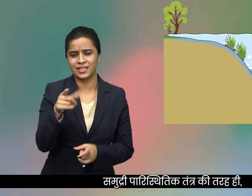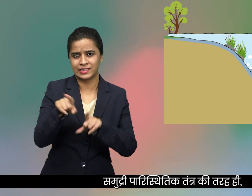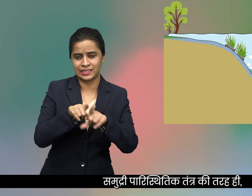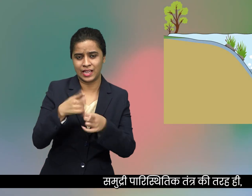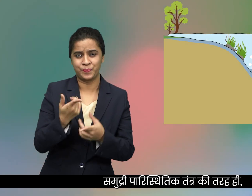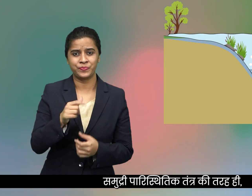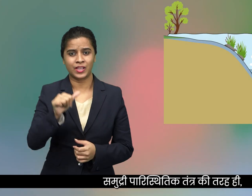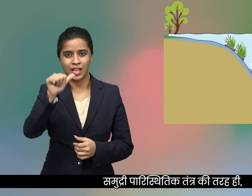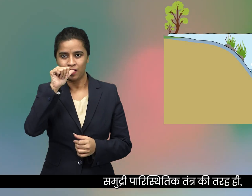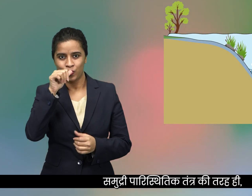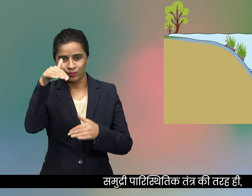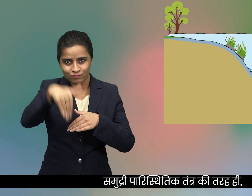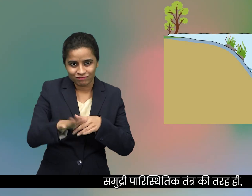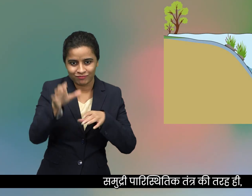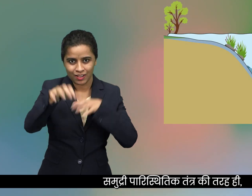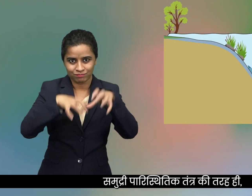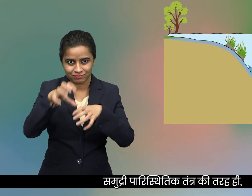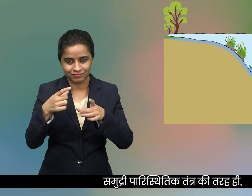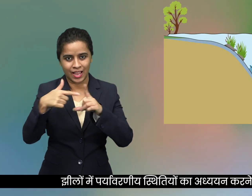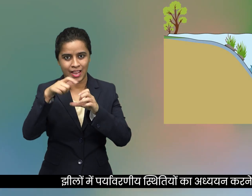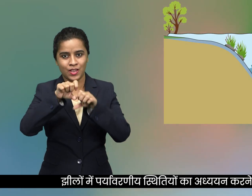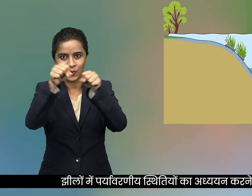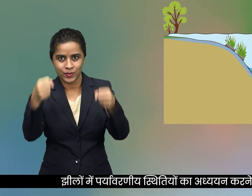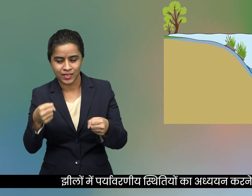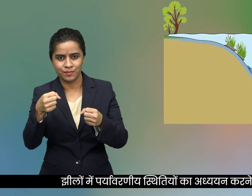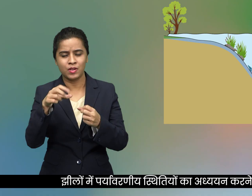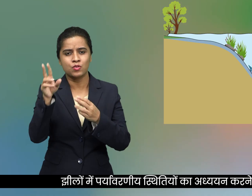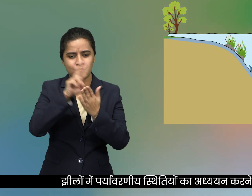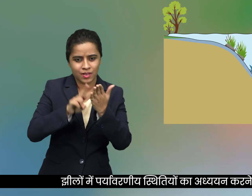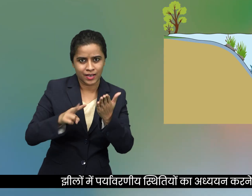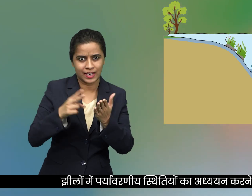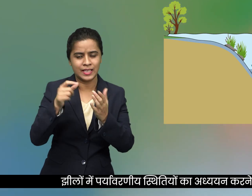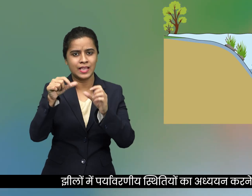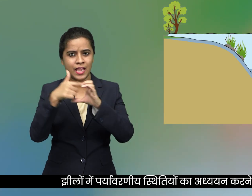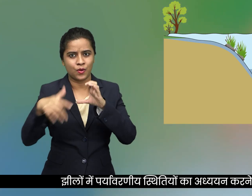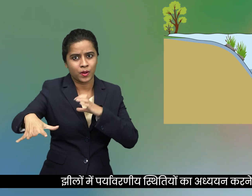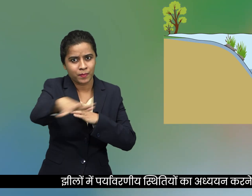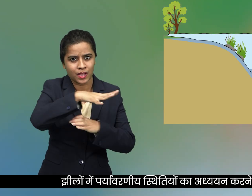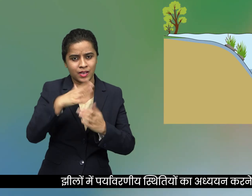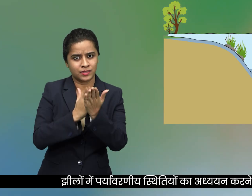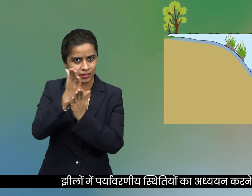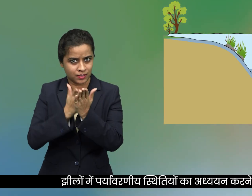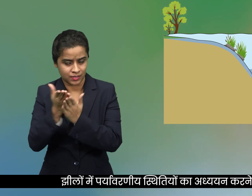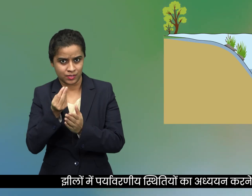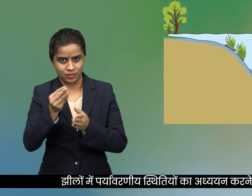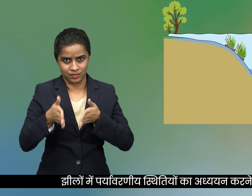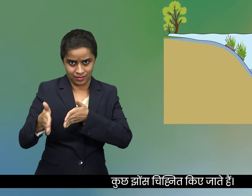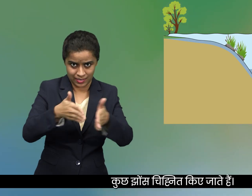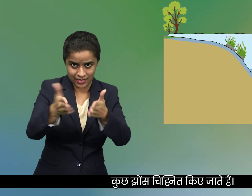समुद्री पारिस्थितिकी तंत्र की तरह ही झीलों को पर्यावरणीय स्थितियों का अध्ययन करने के लिए कुछ